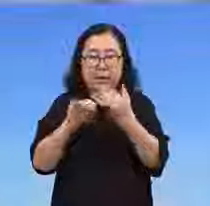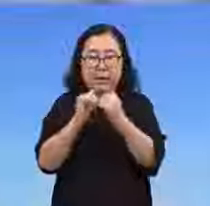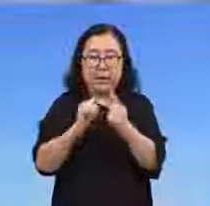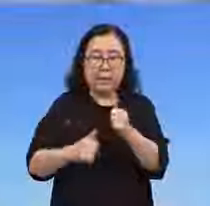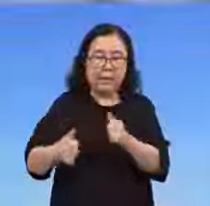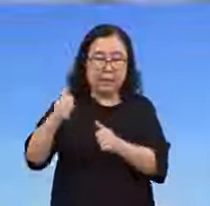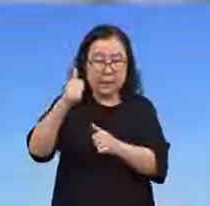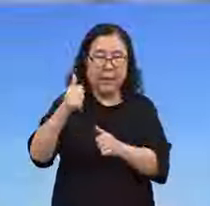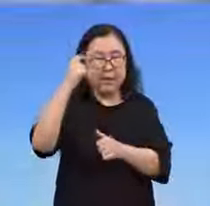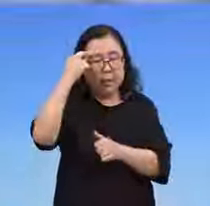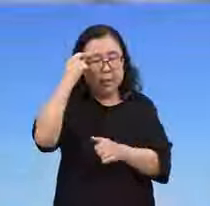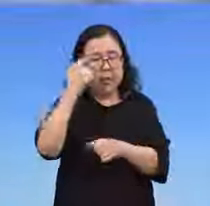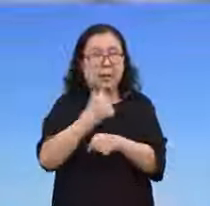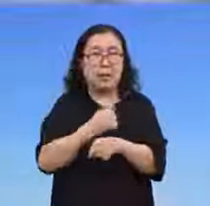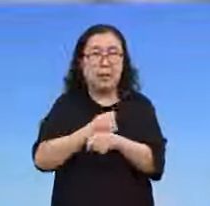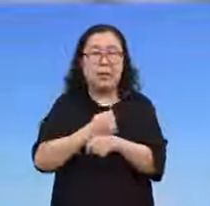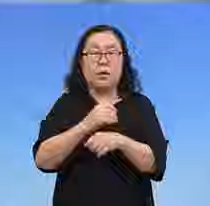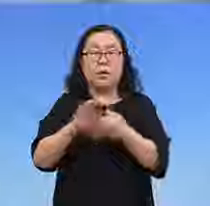위하여 축복하는 마음.